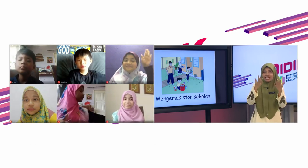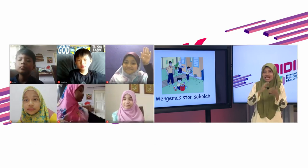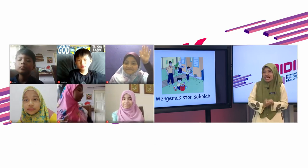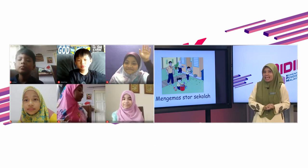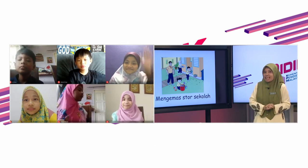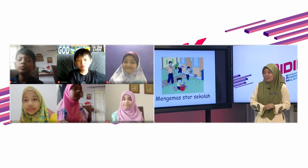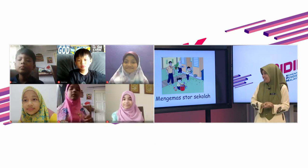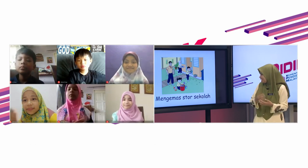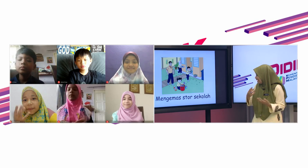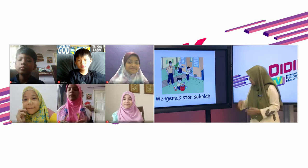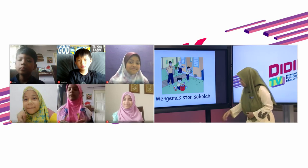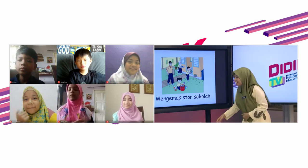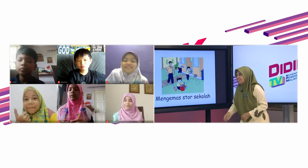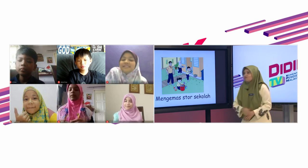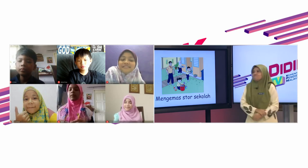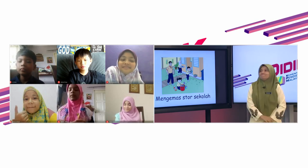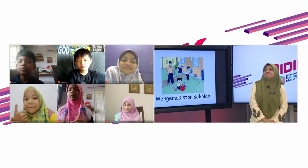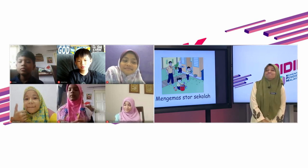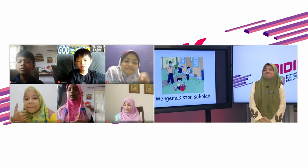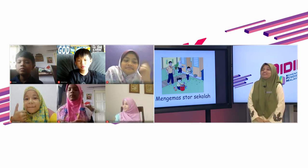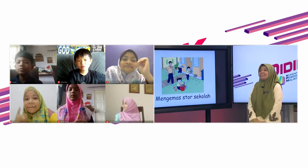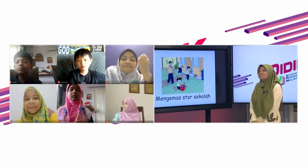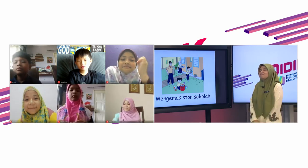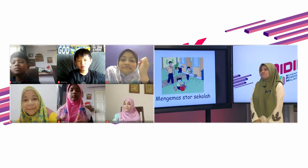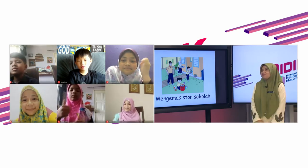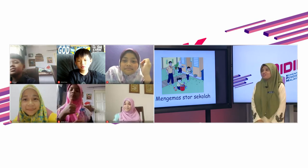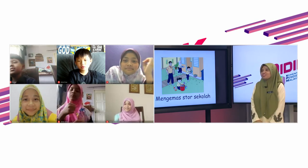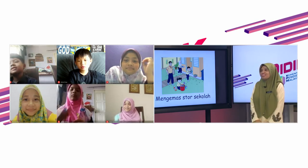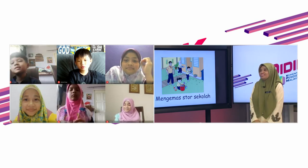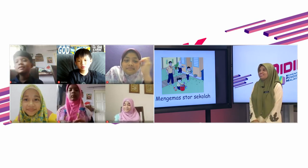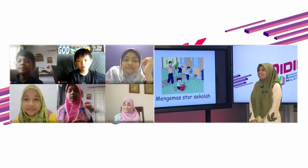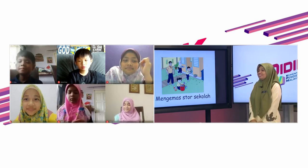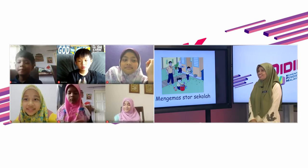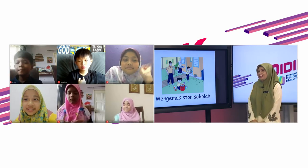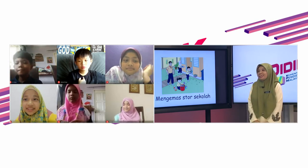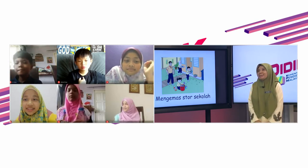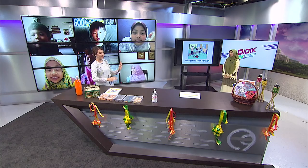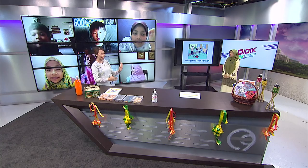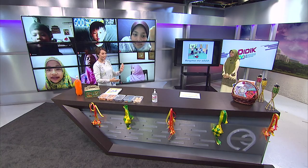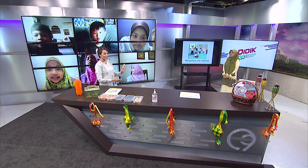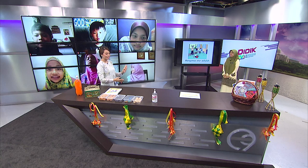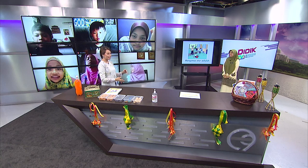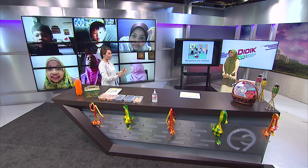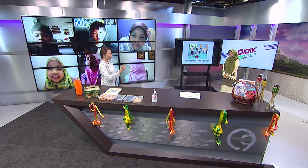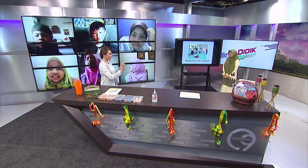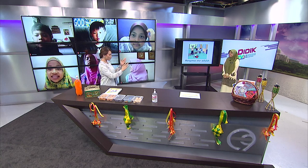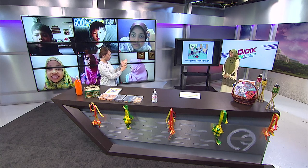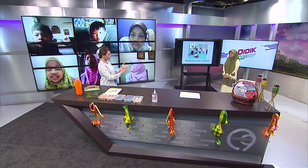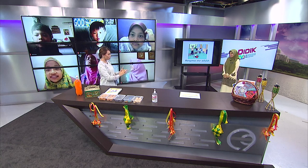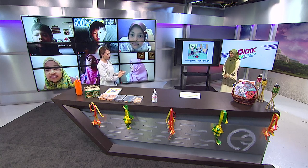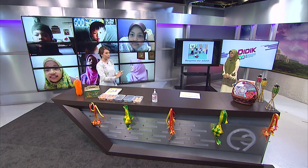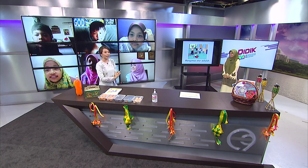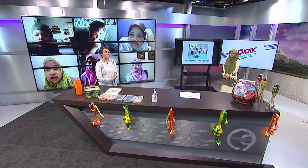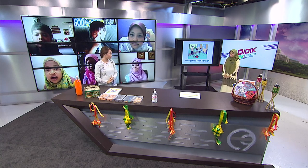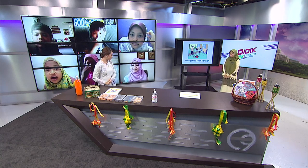Tak ada, Okey. Okay, cikgu, sebelum kita ke pembelajaran seterusnya, saya dan cikgu nak